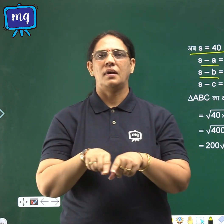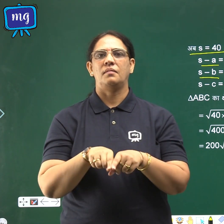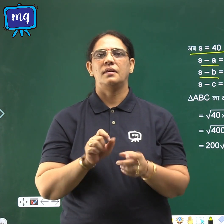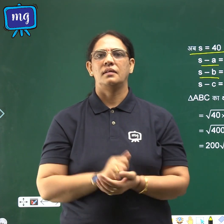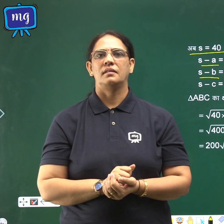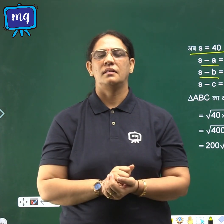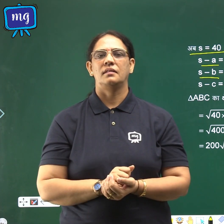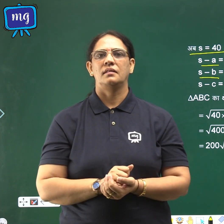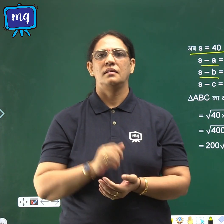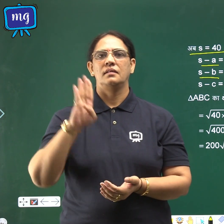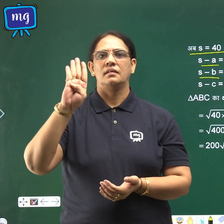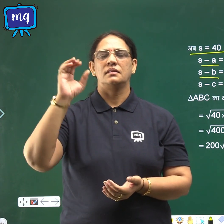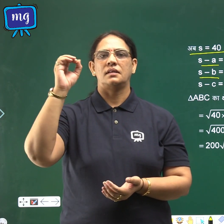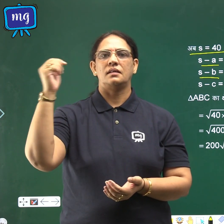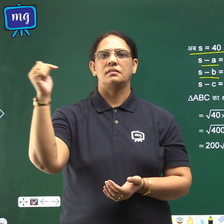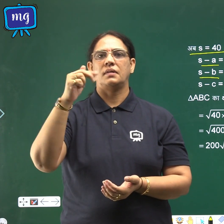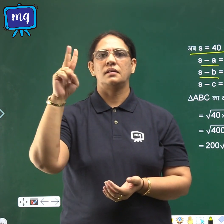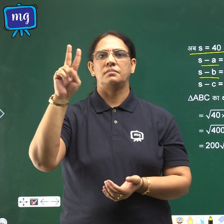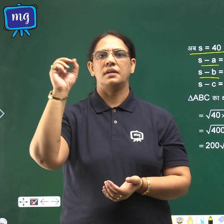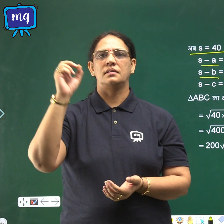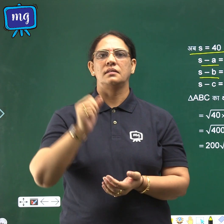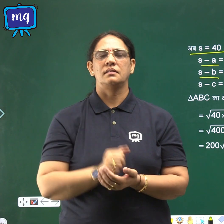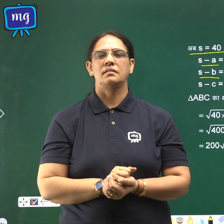बराबर 40 माइनस 20